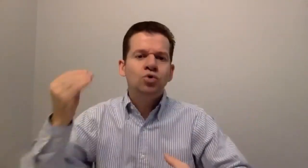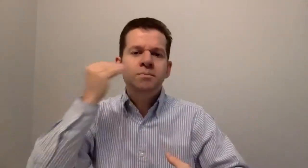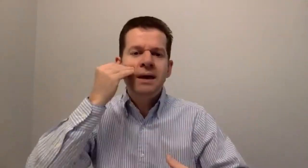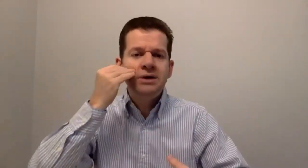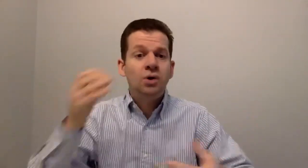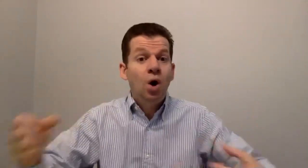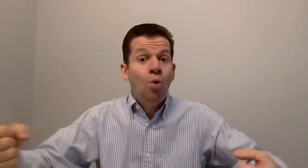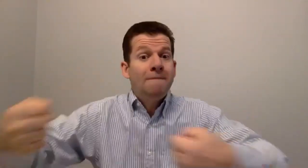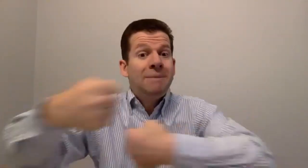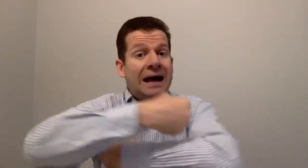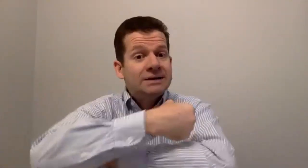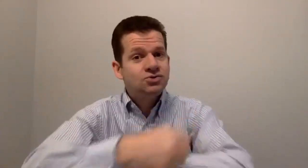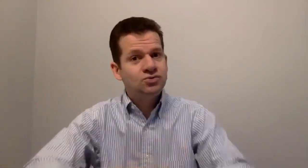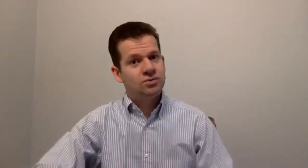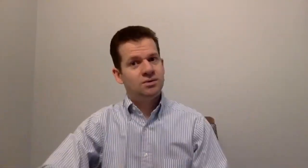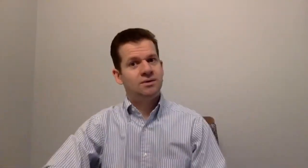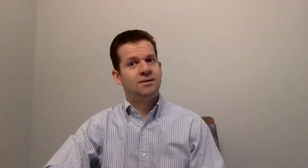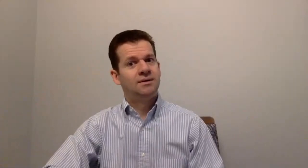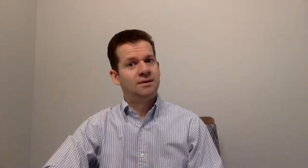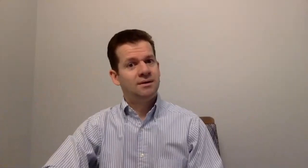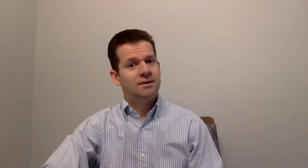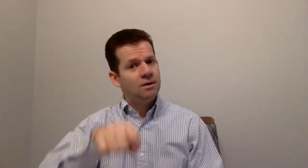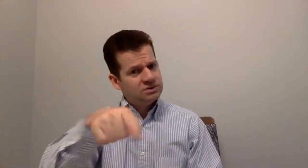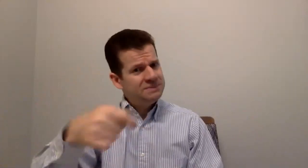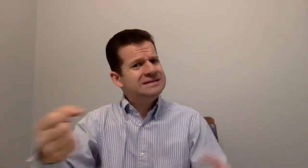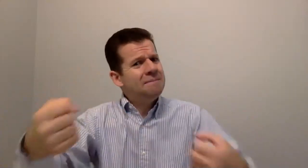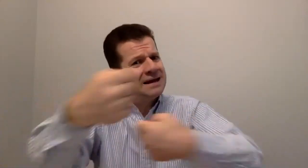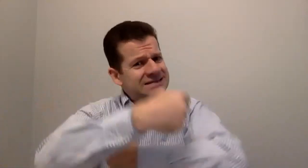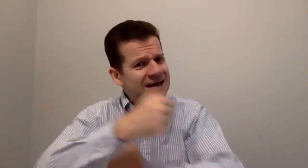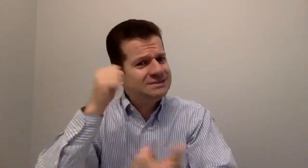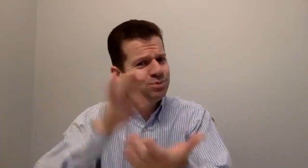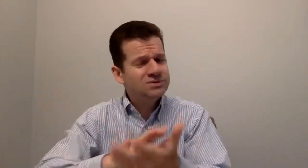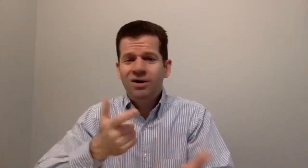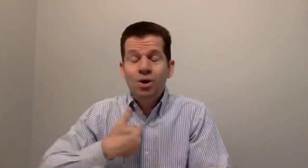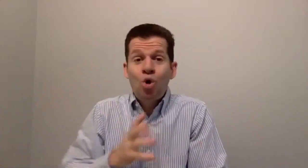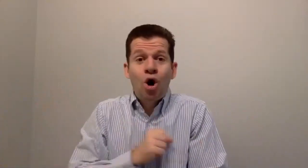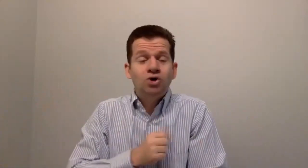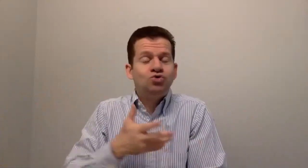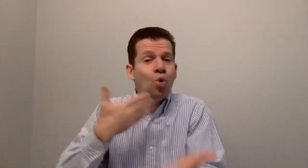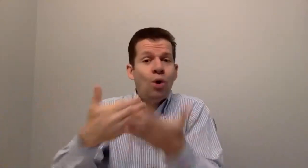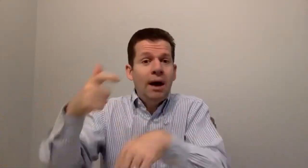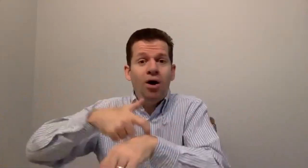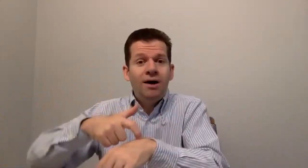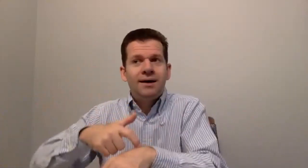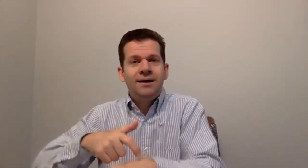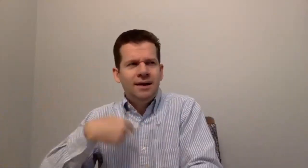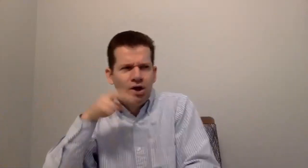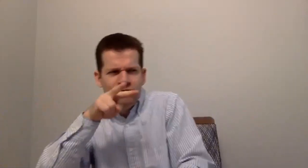Um beijo. Um abraço. Você precisa abraçar a esposa. Olha, eu gosto. Qualquer hora eu